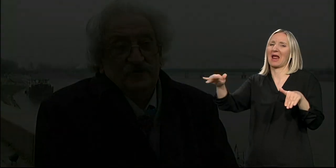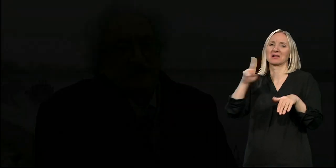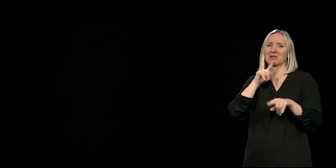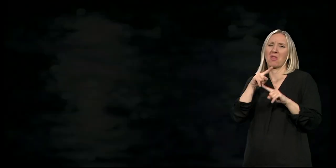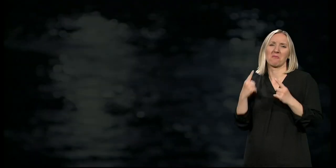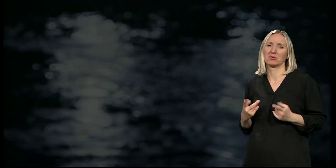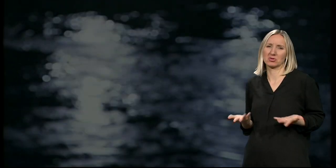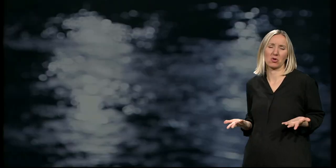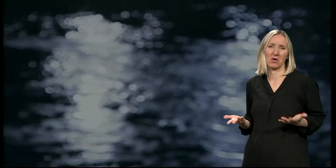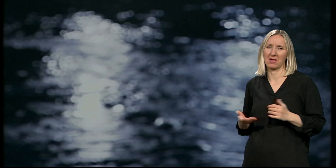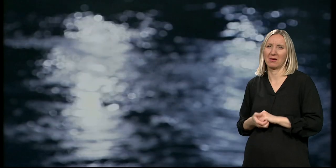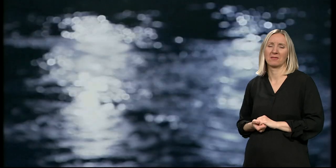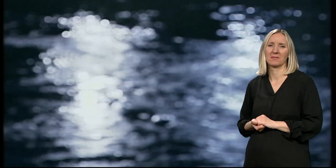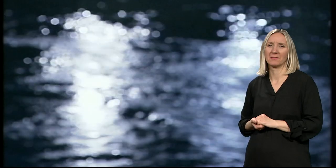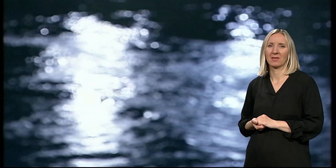ne postoje.